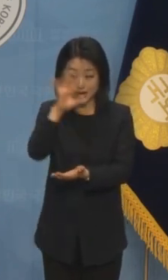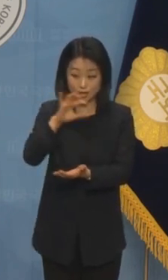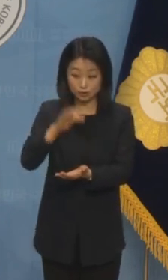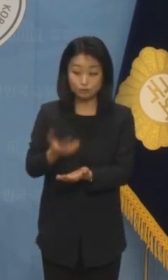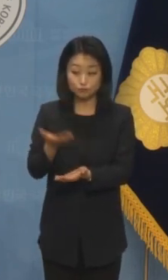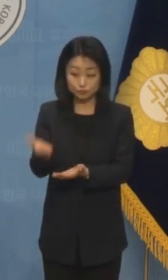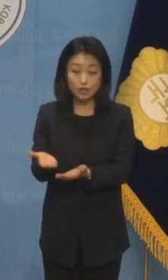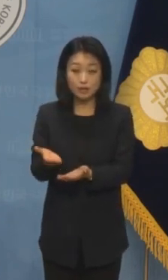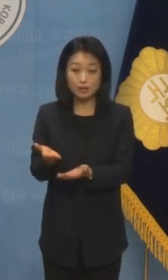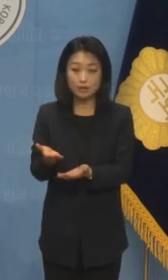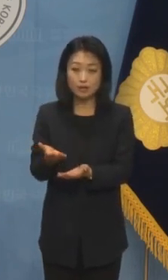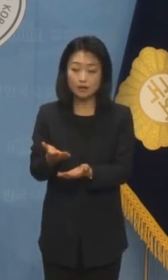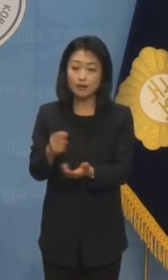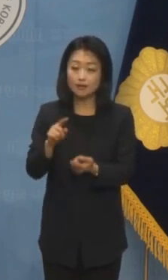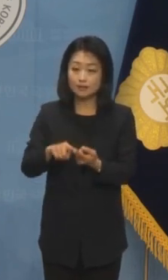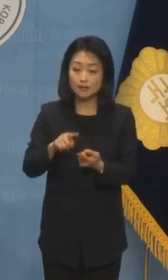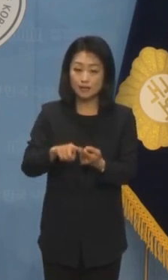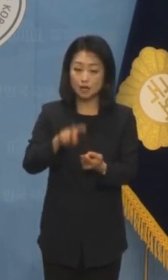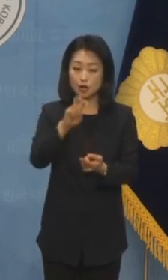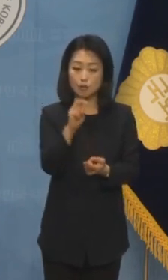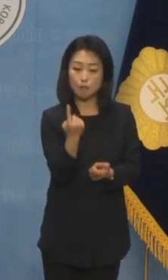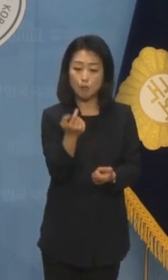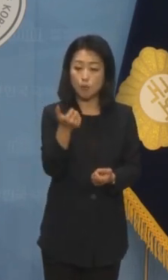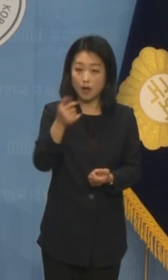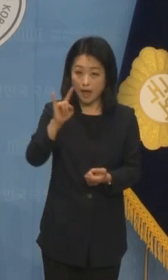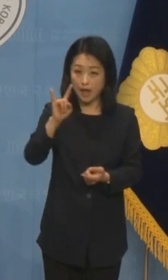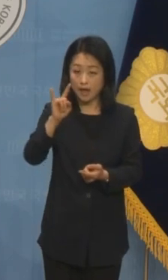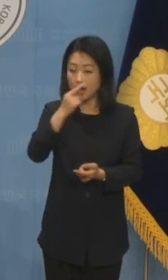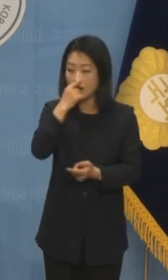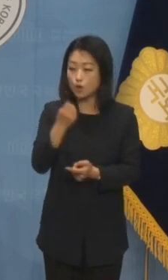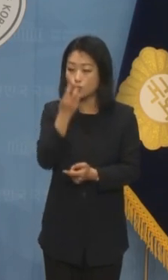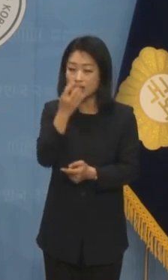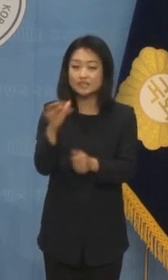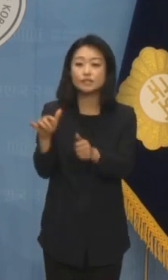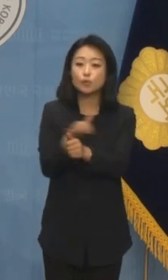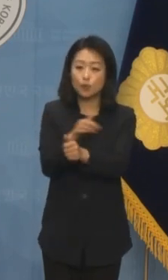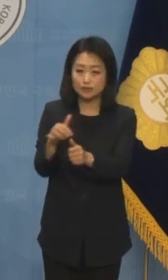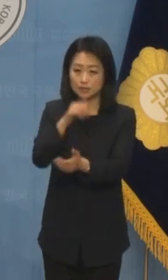연습시켰다면 모해 위정 교사에 해당하는 중범죄입니다.